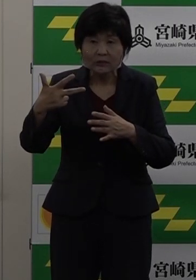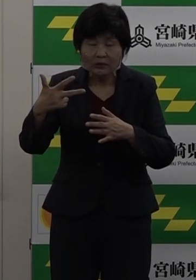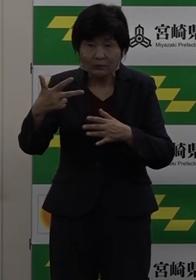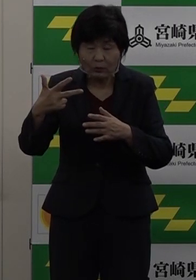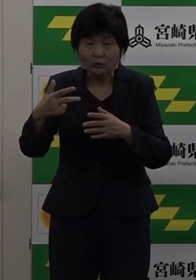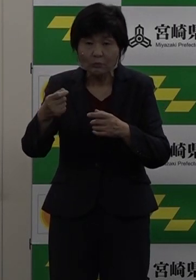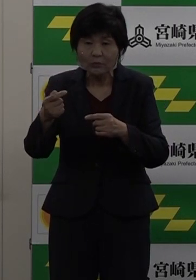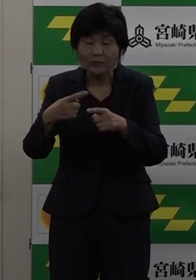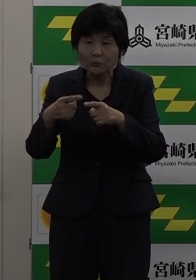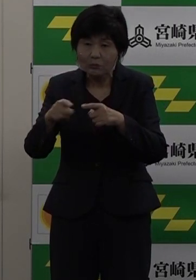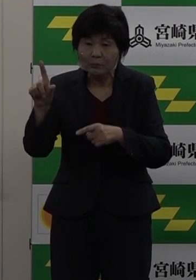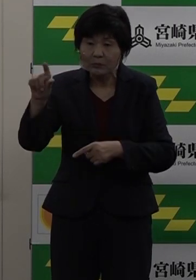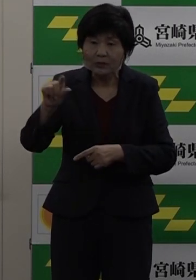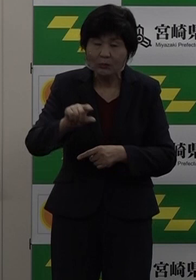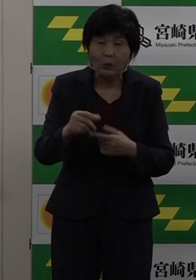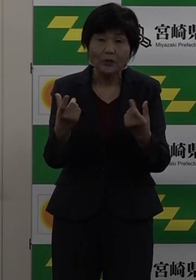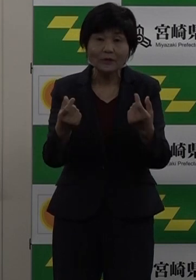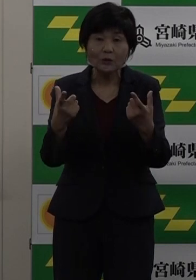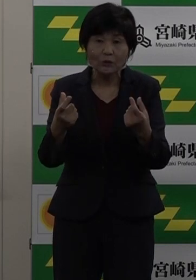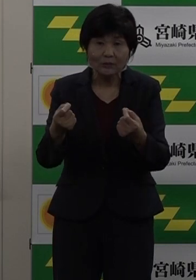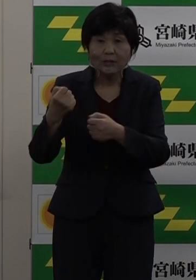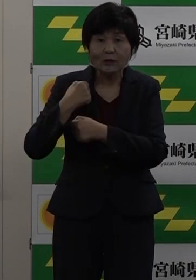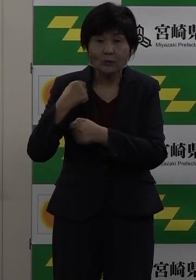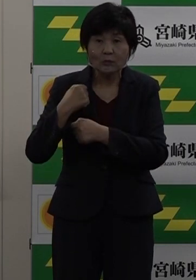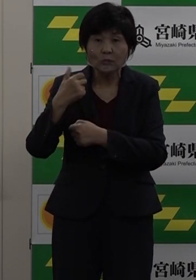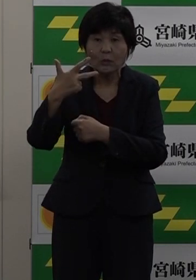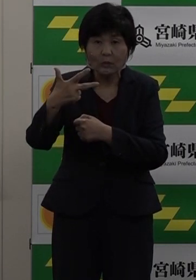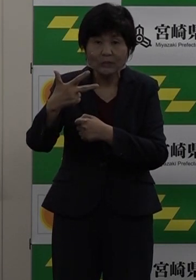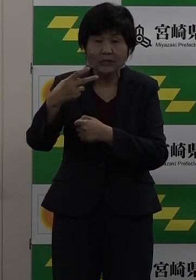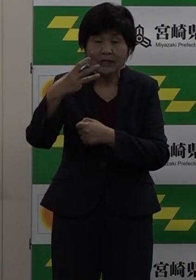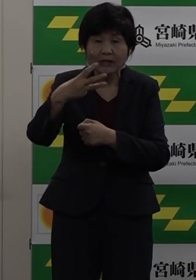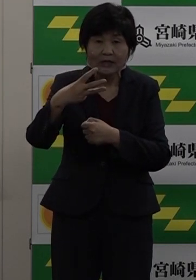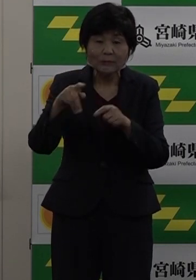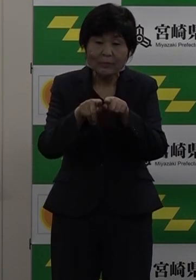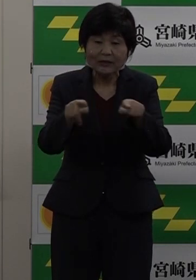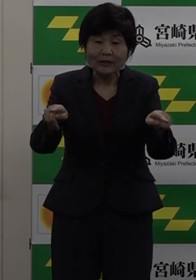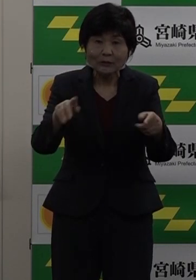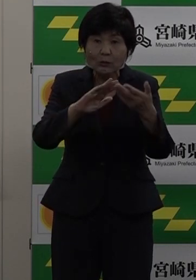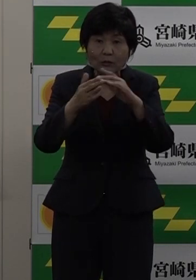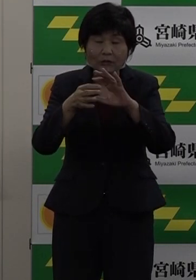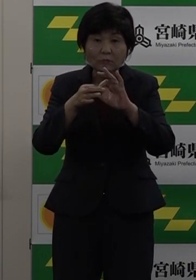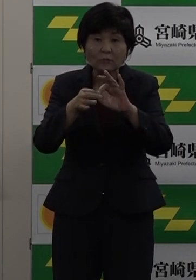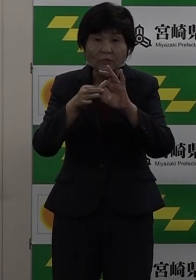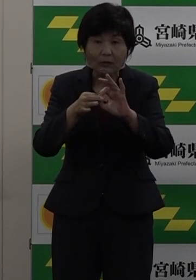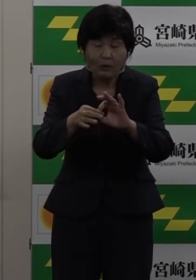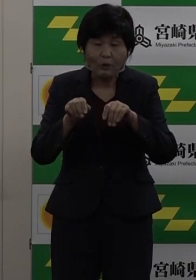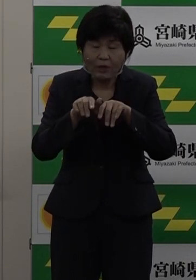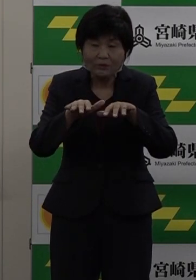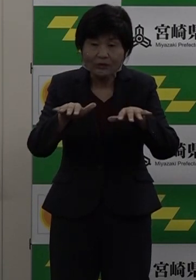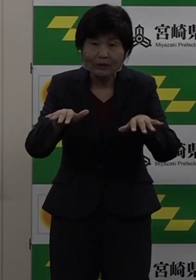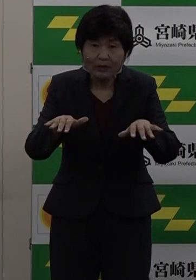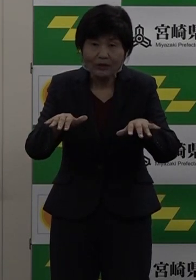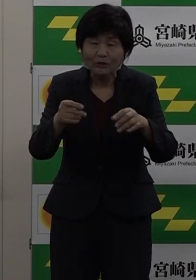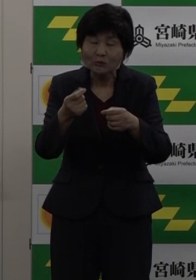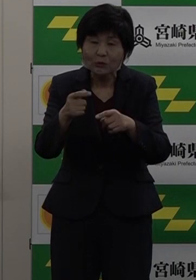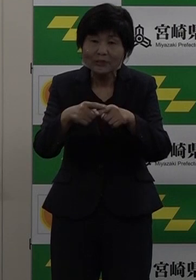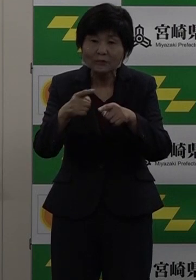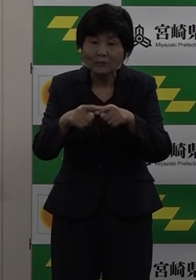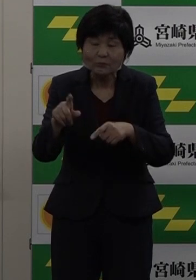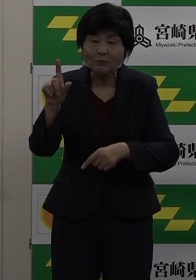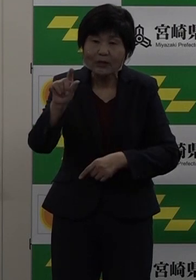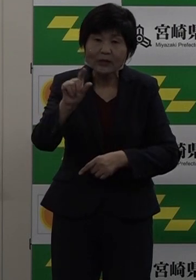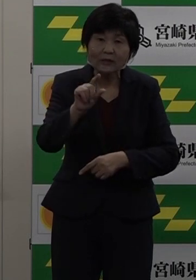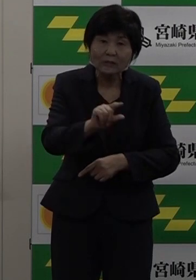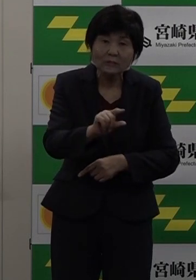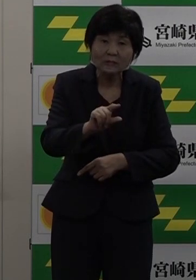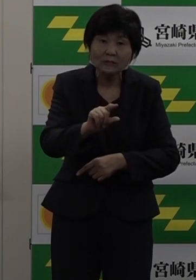てもですね、今都城市三股町においての感染の落ち着きというのは見られつつあるのではない